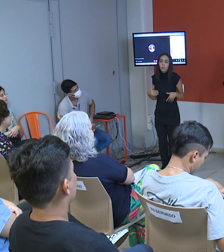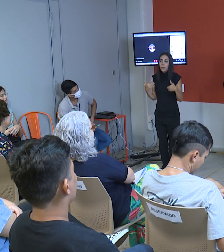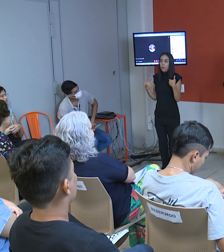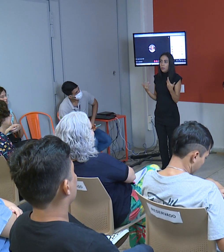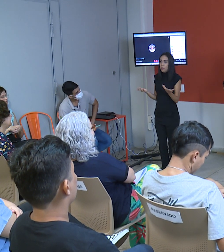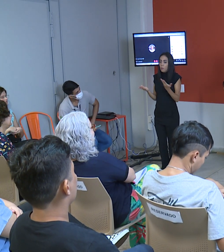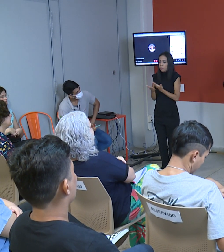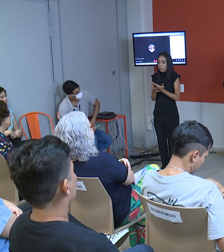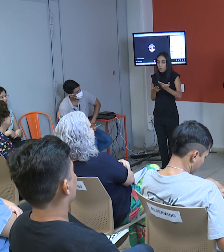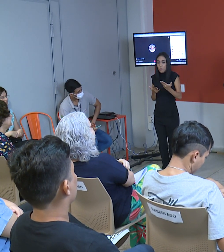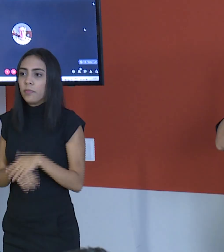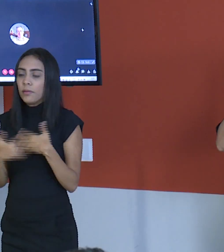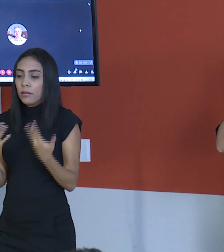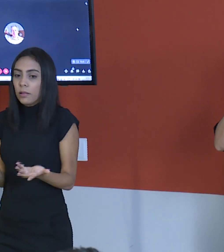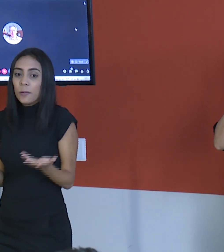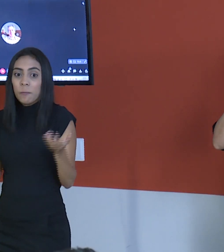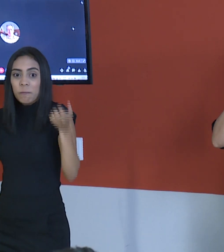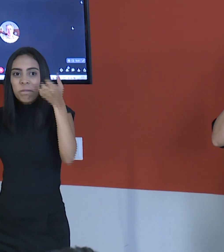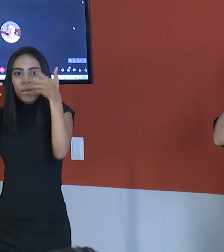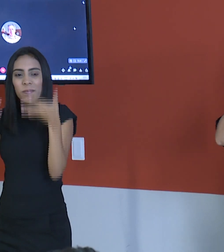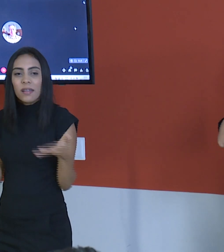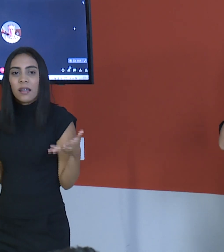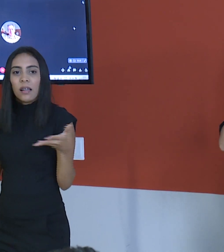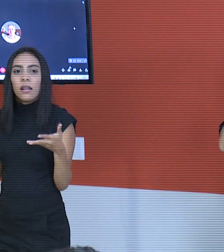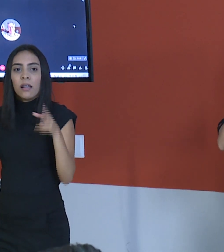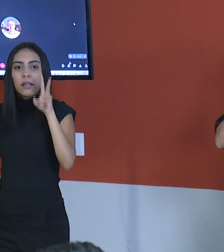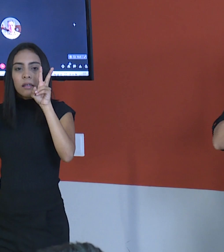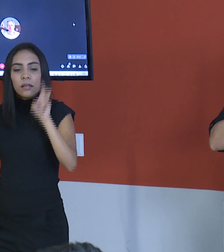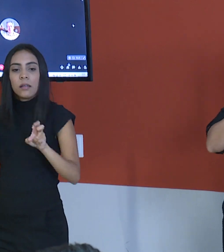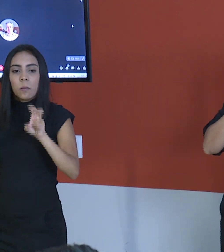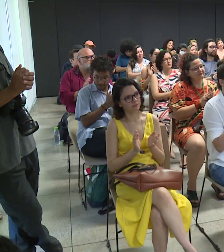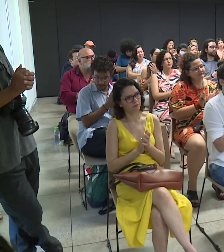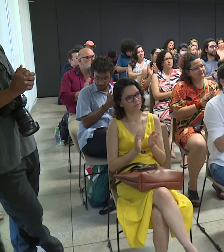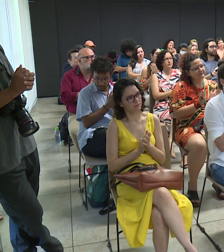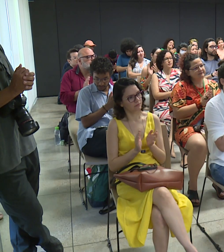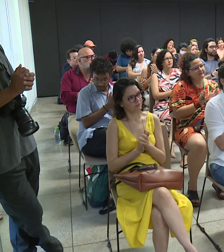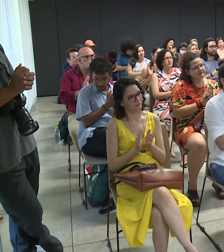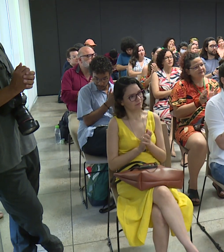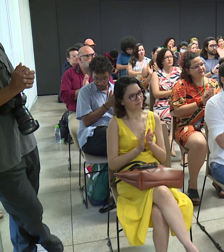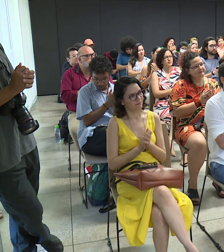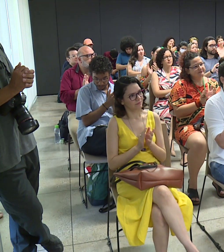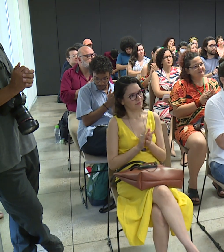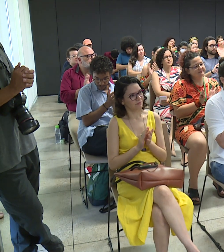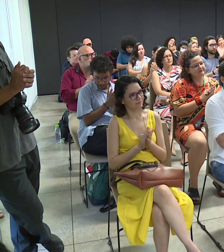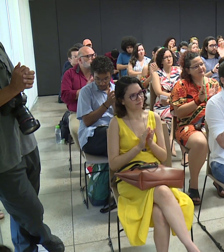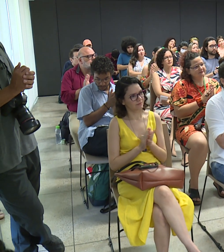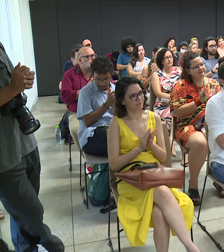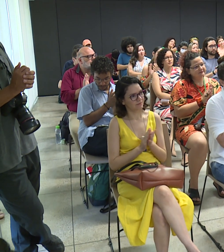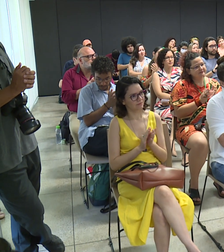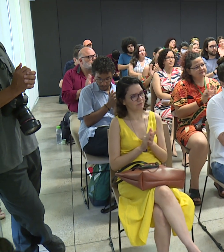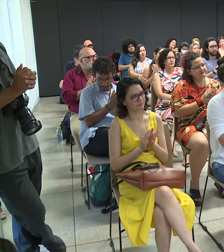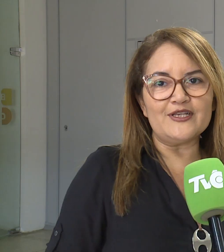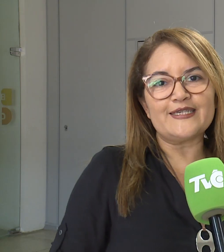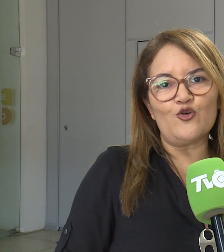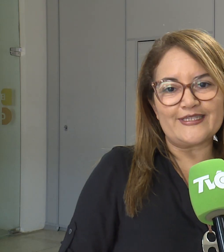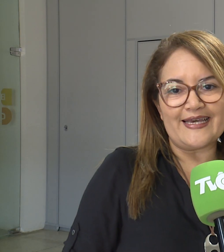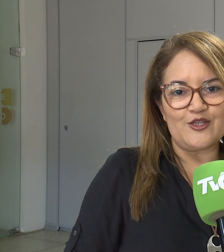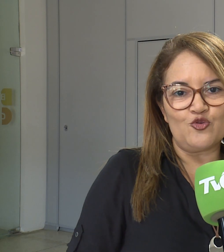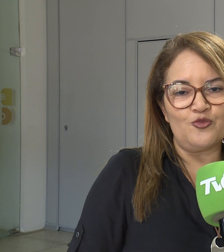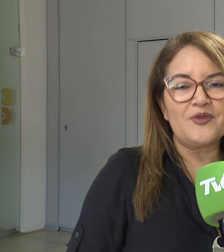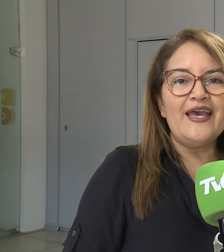uma educação antirracista a coordenadora explica que este conceito passa todos os momentos da